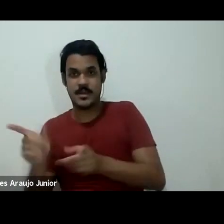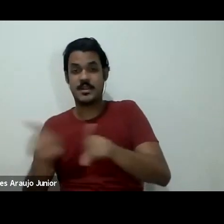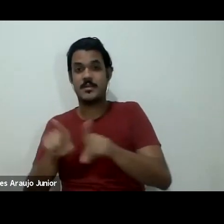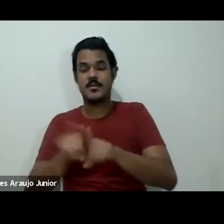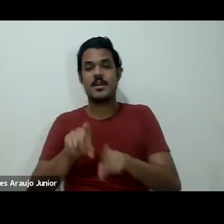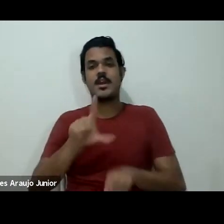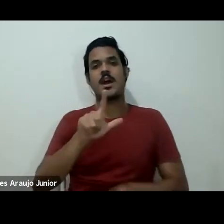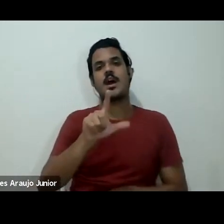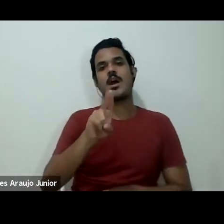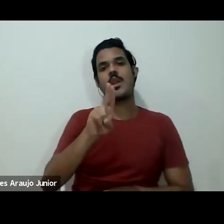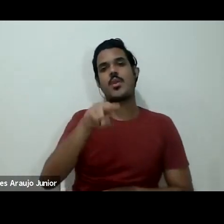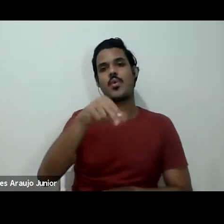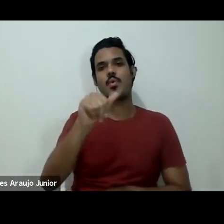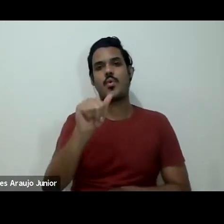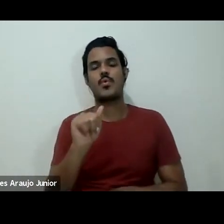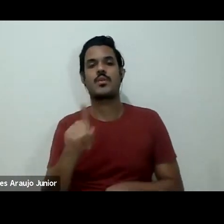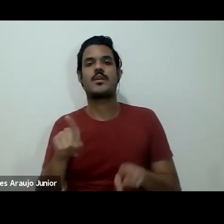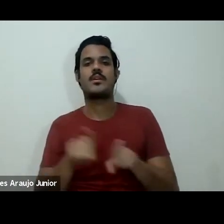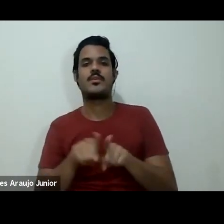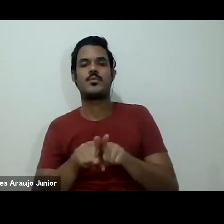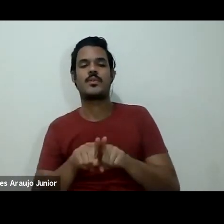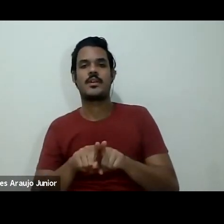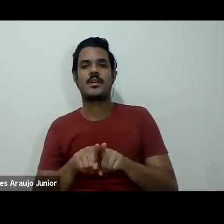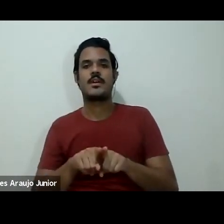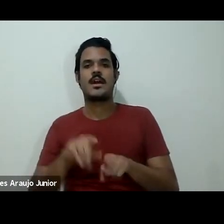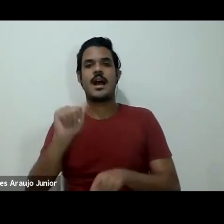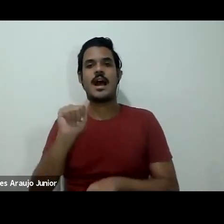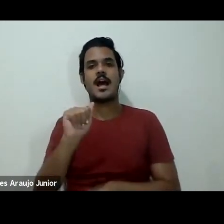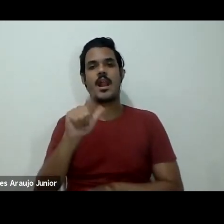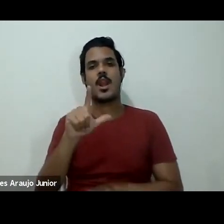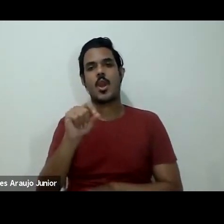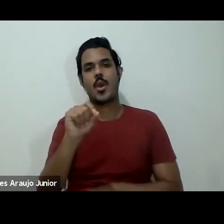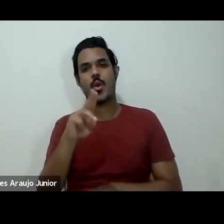da casa é a Loba Nascimento, a Caroline